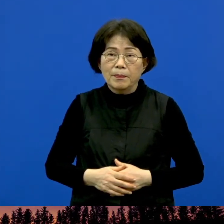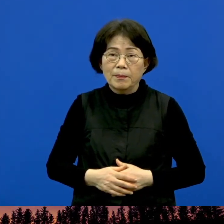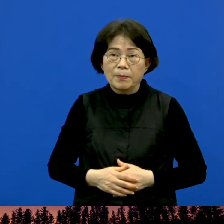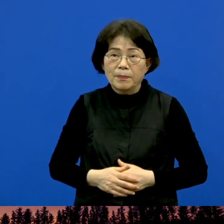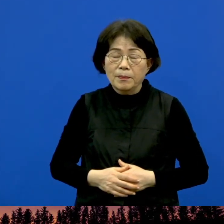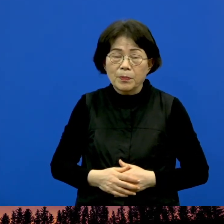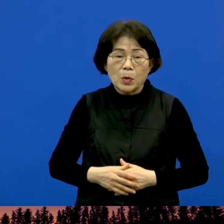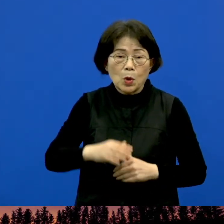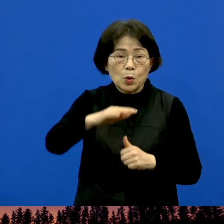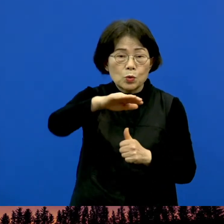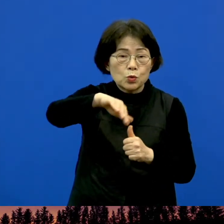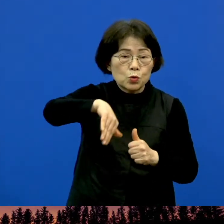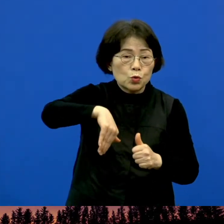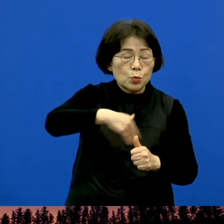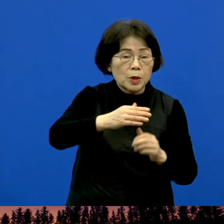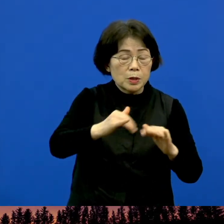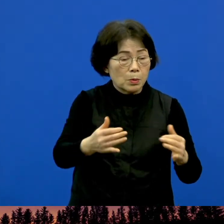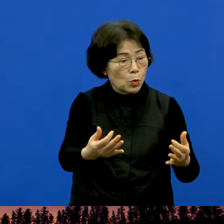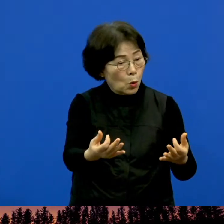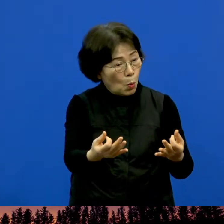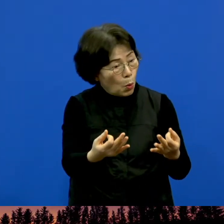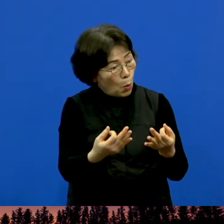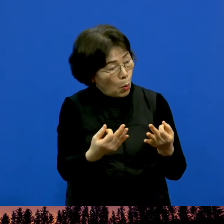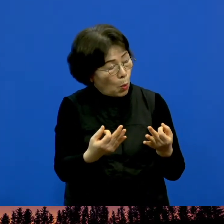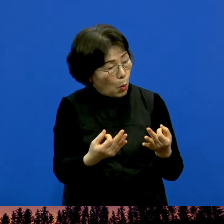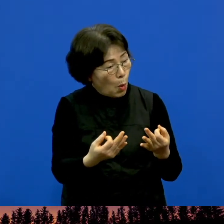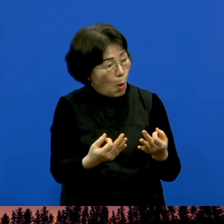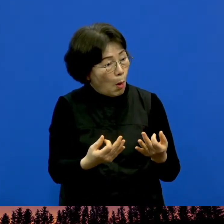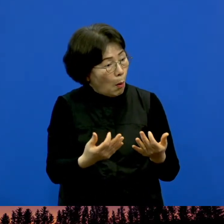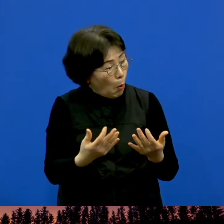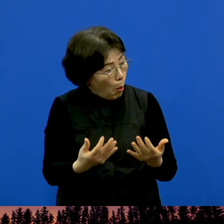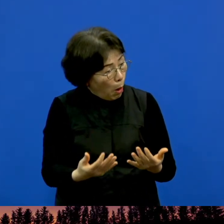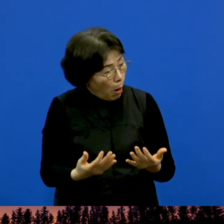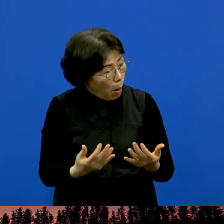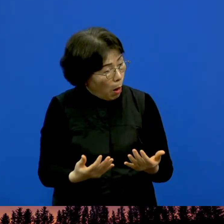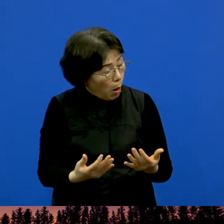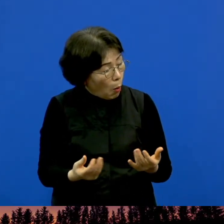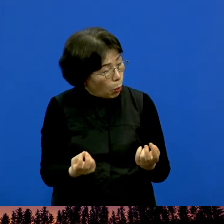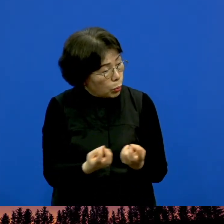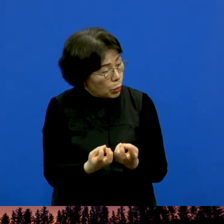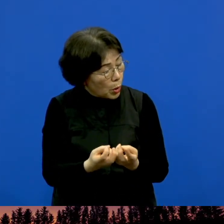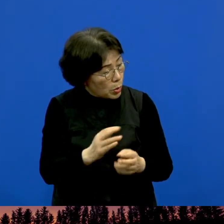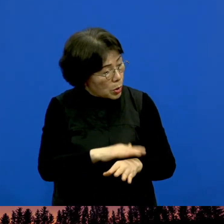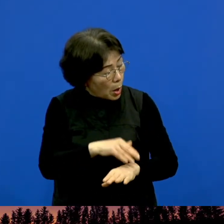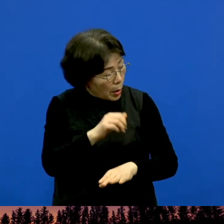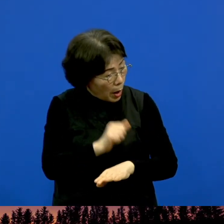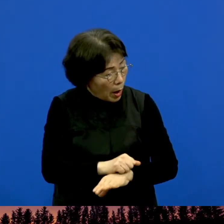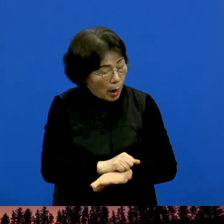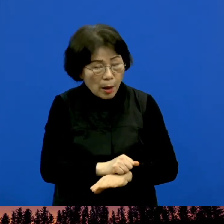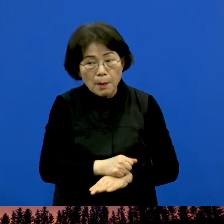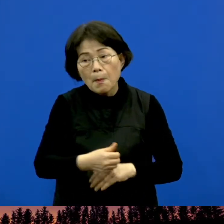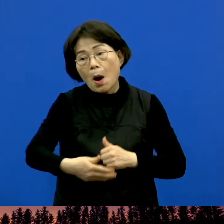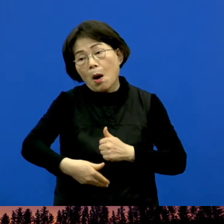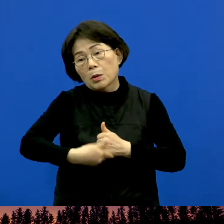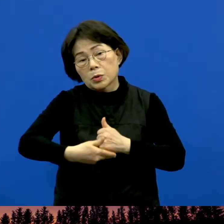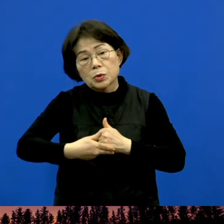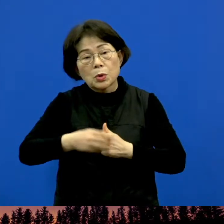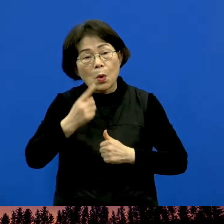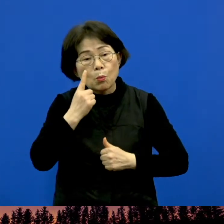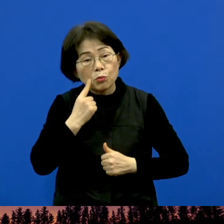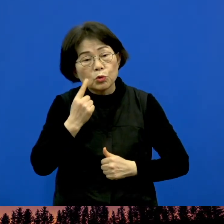그럼요 주변의 사람들이 안 믿는 친구들이 기웃기웃 합니다. 와 어떻게 그렇게 잘하냐. 어떻게 그렇게 잘하냐. 막 부러워하는